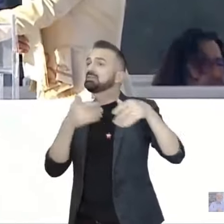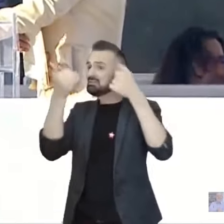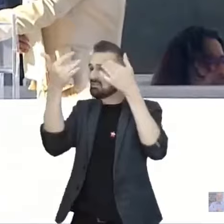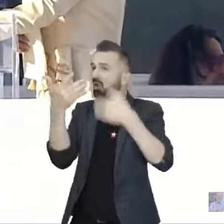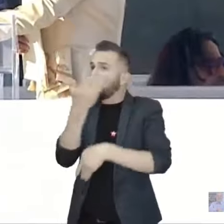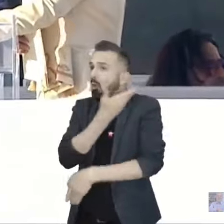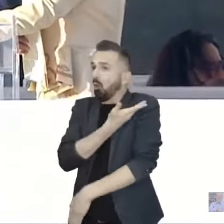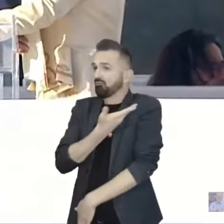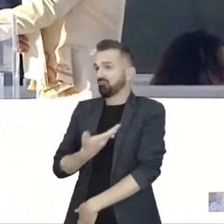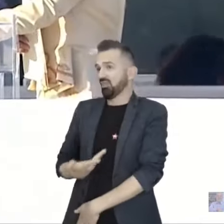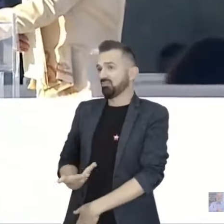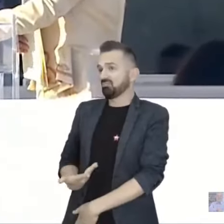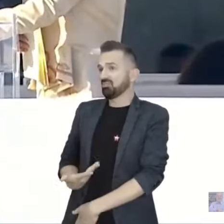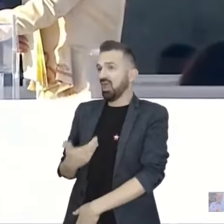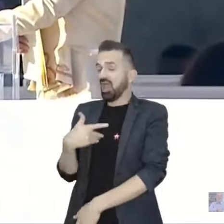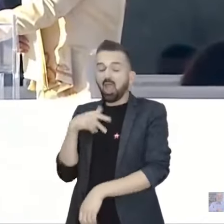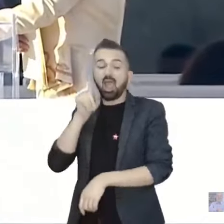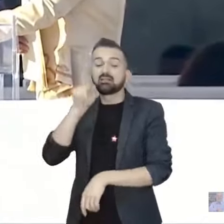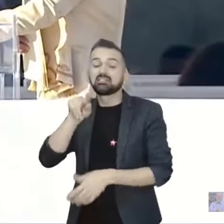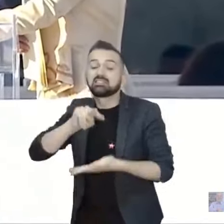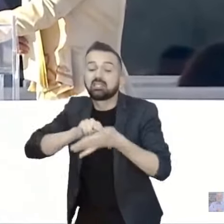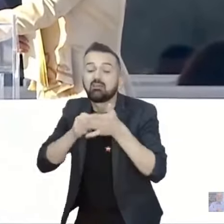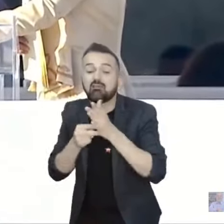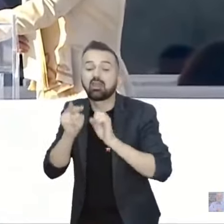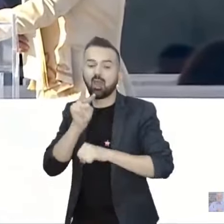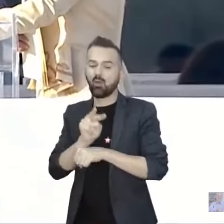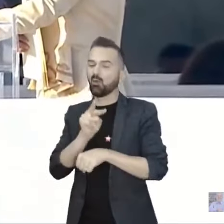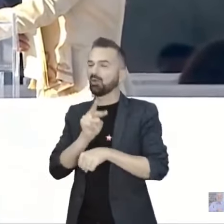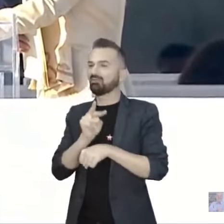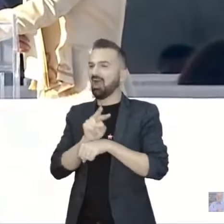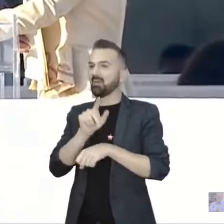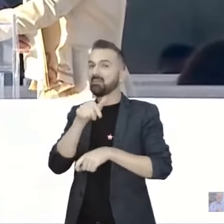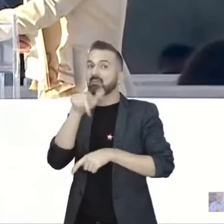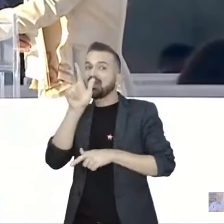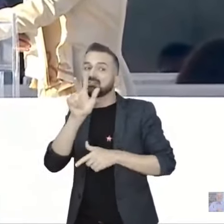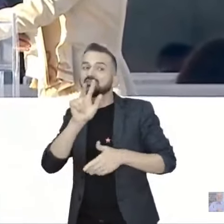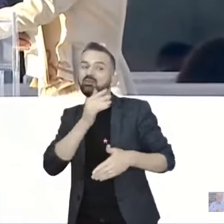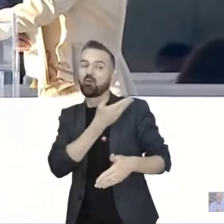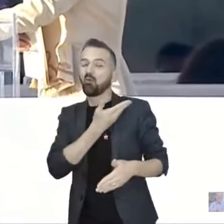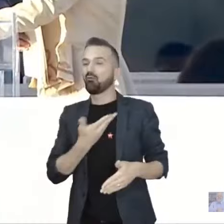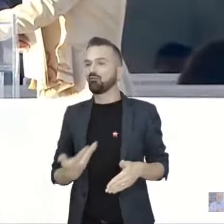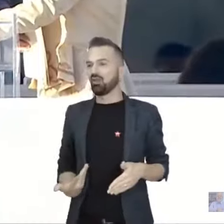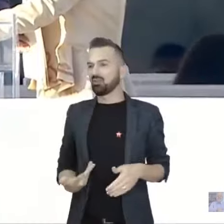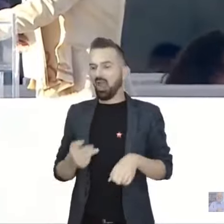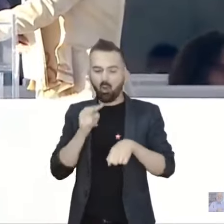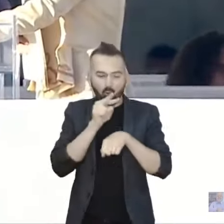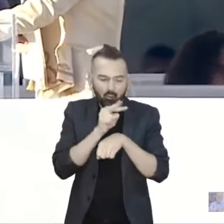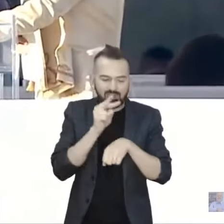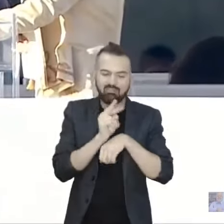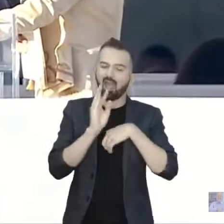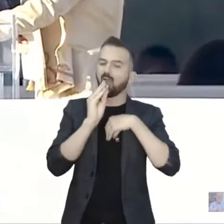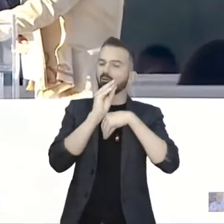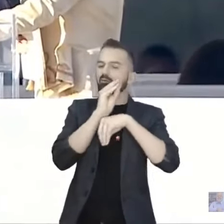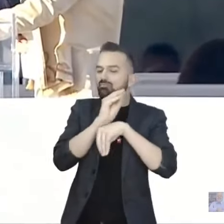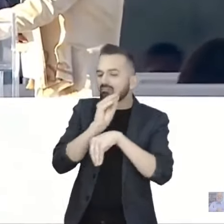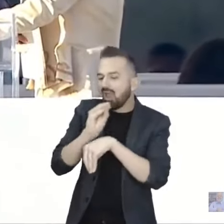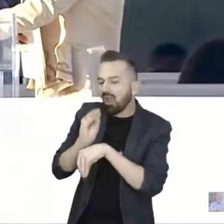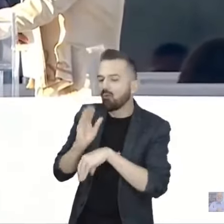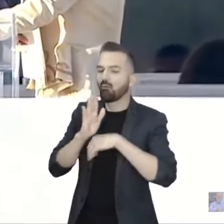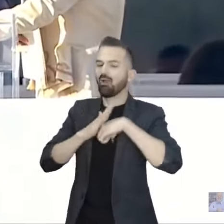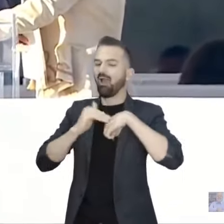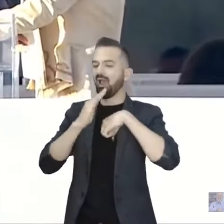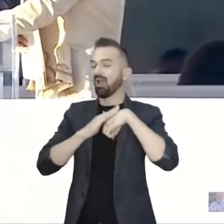dizer cuidar. Mais do que governar, vou cuidar com muito carinho deste país e do povo